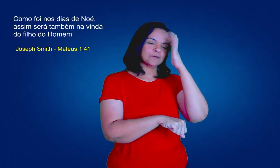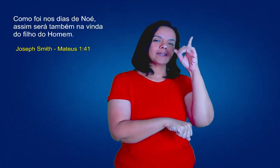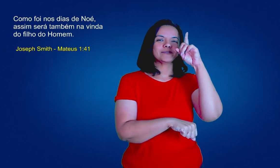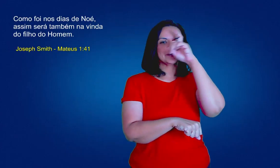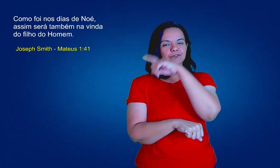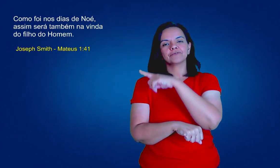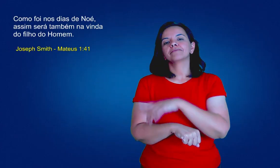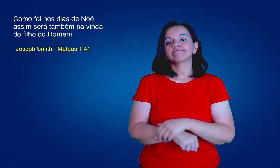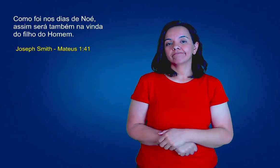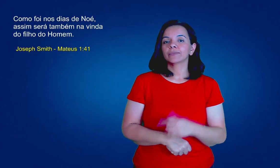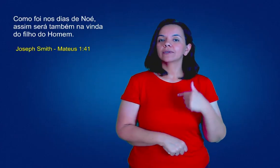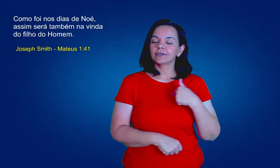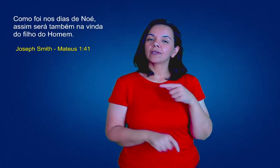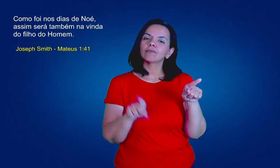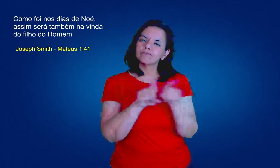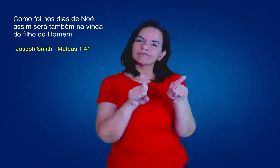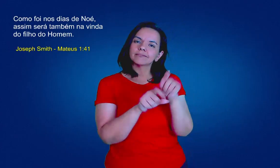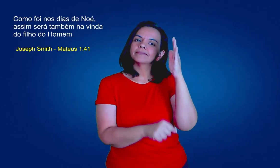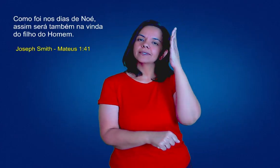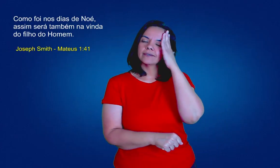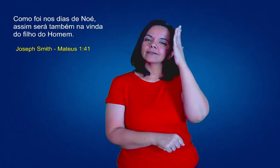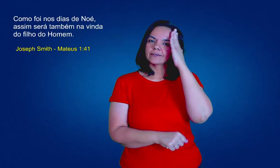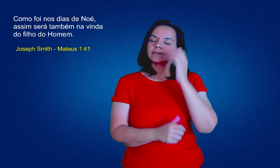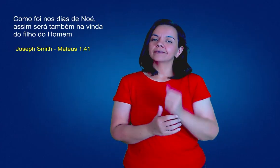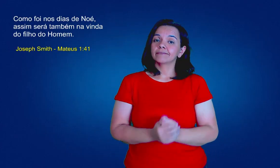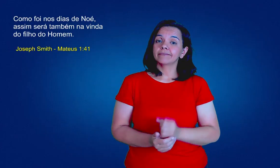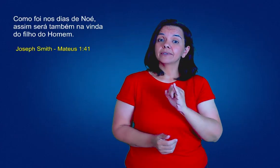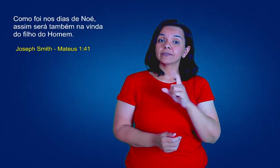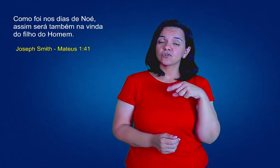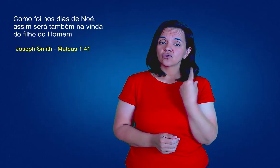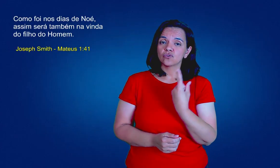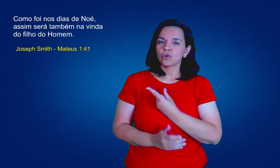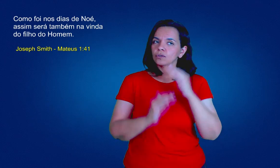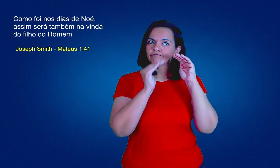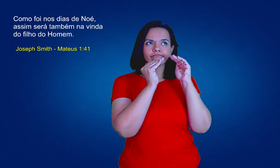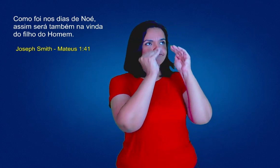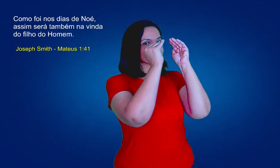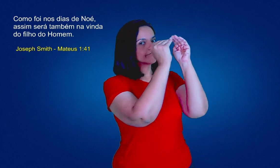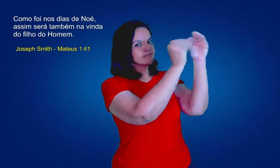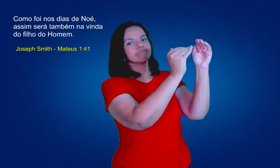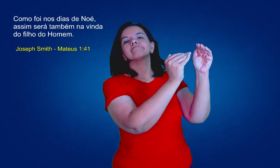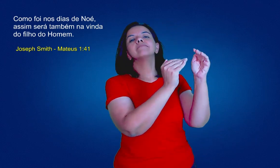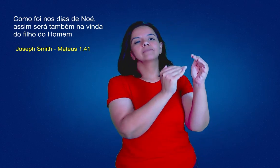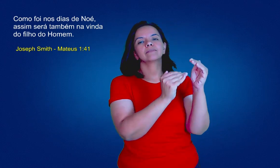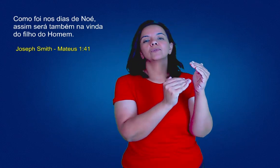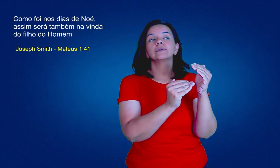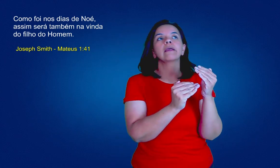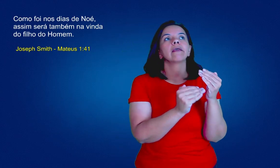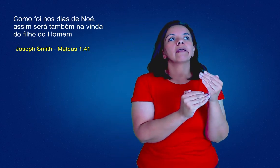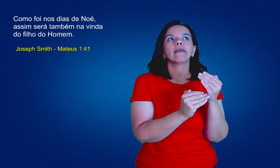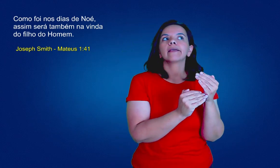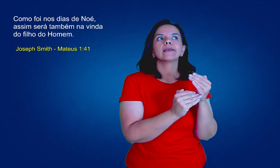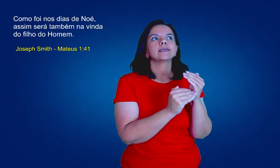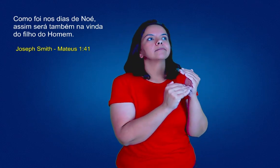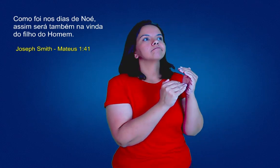diante do Senhor nesse momento. e também sabemos se vamos ser